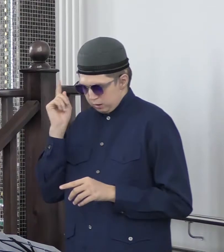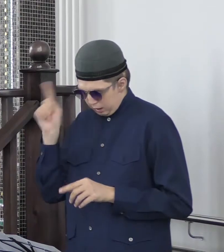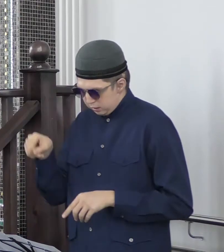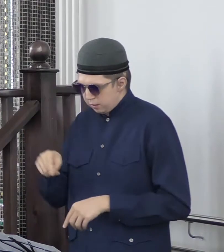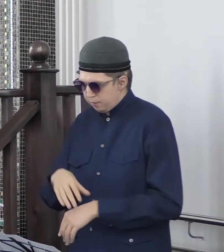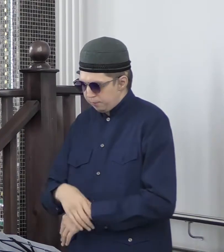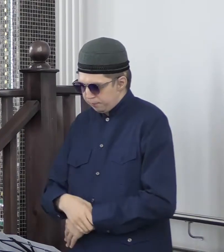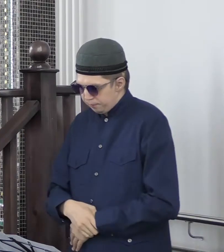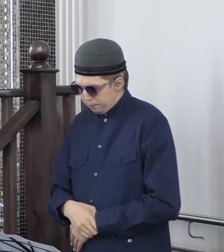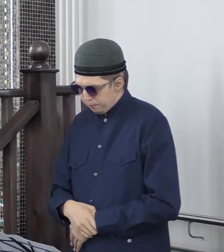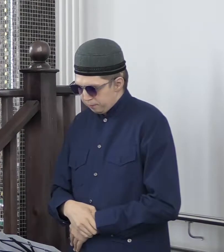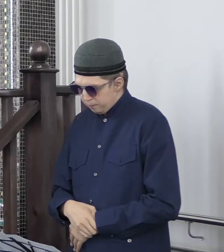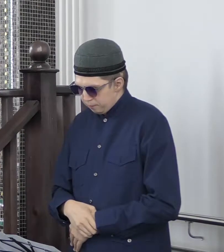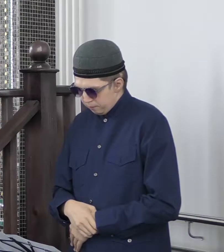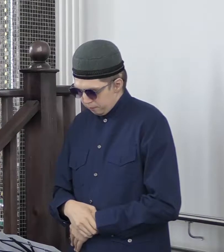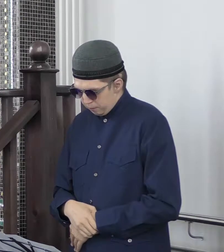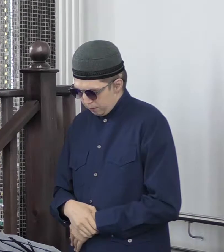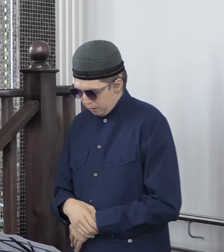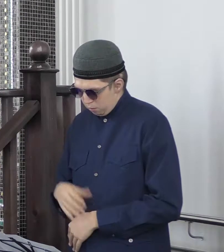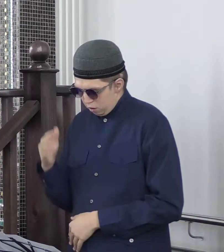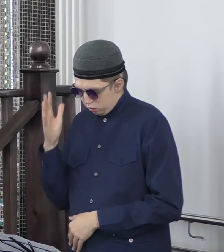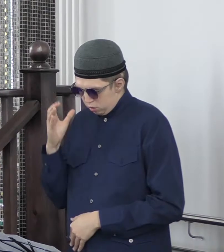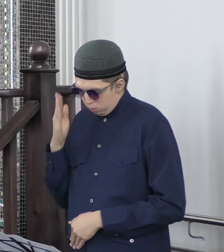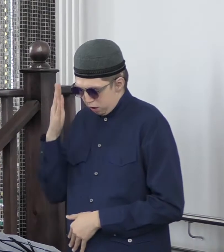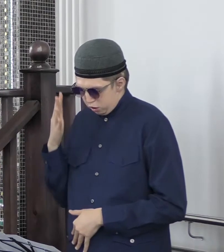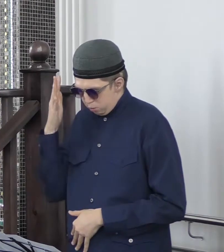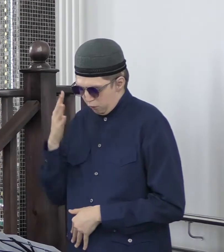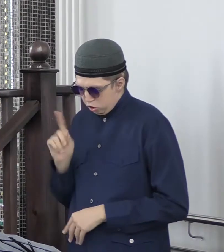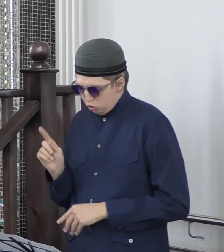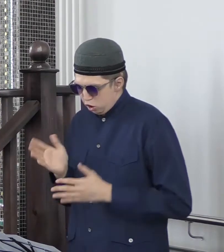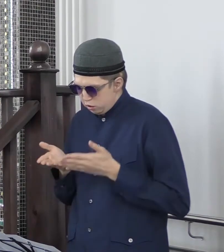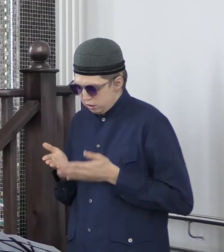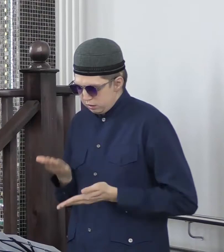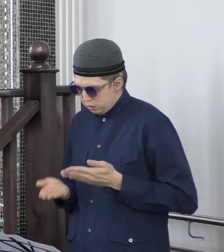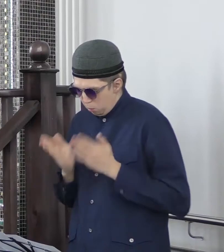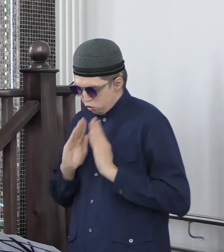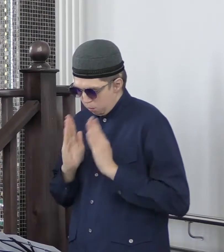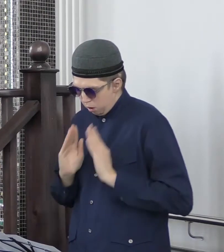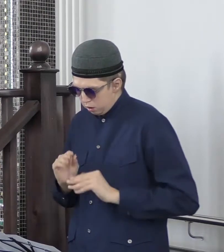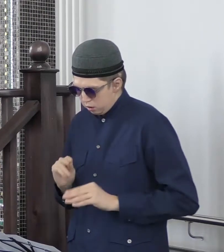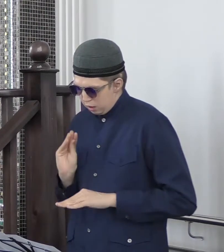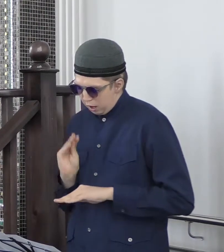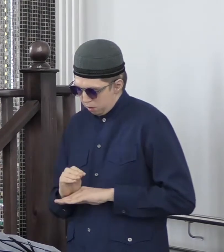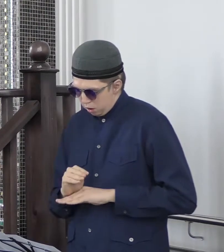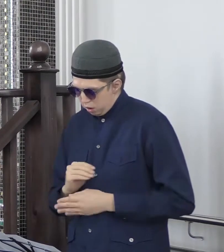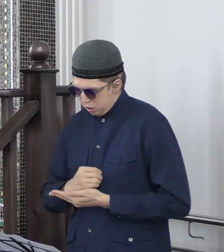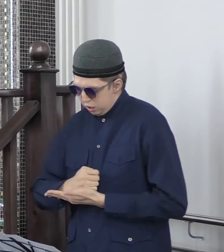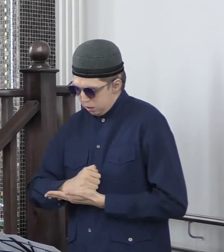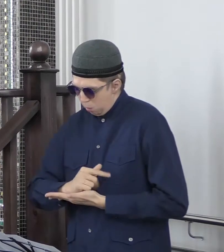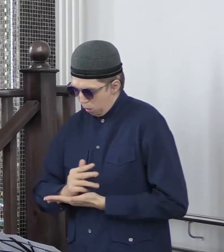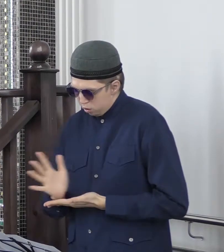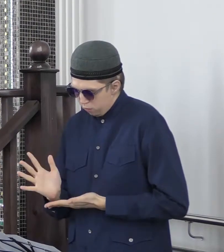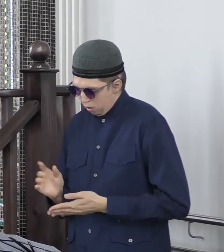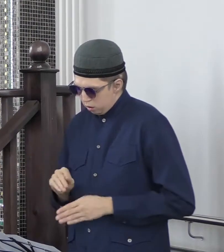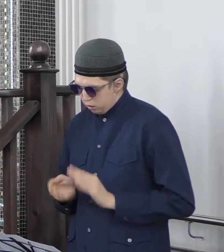Мені кішілер. Тәмруна бір мағруфи. Бәлдәләрінің ізгілікке шақырушы.